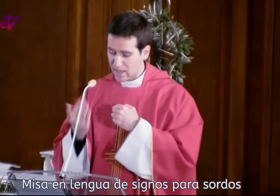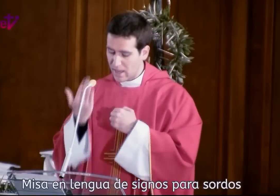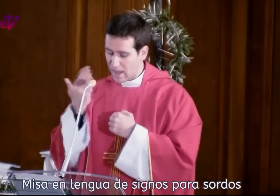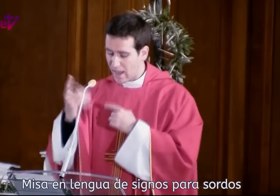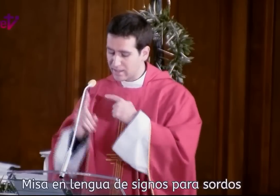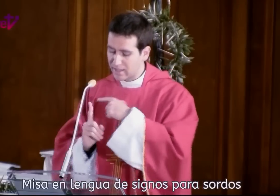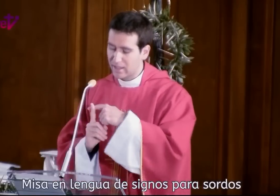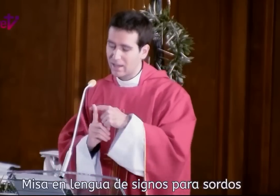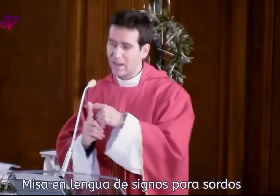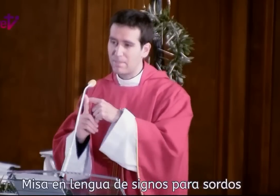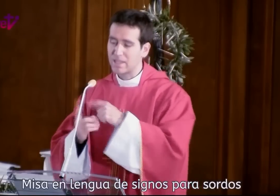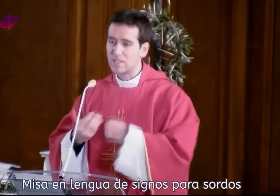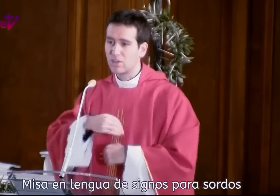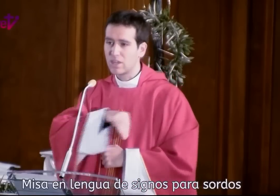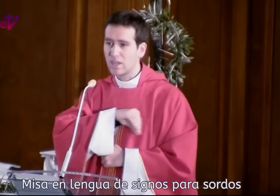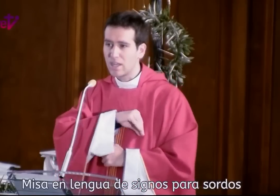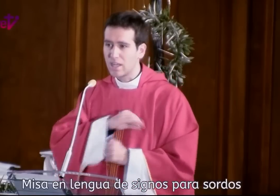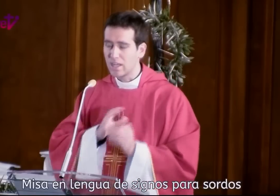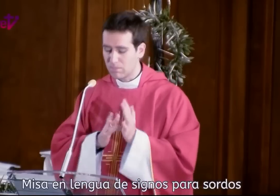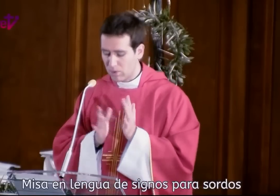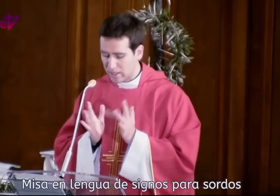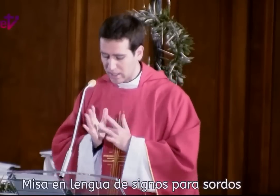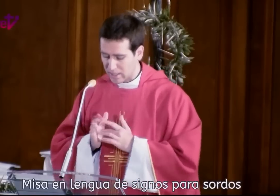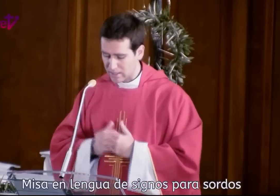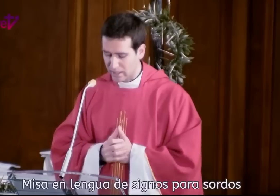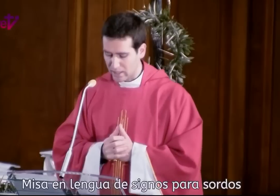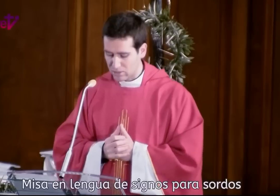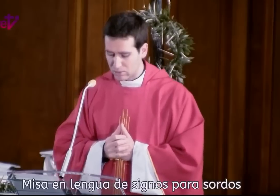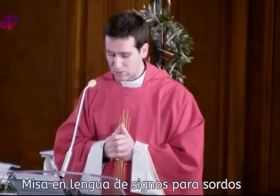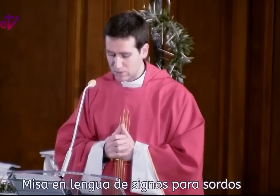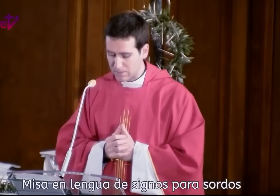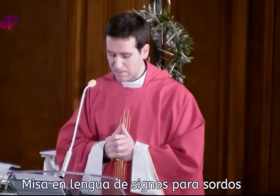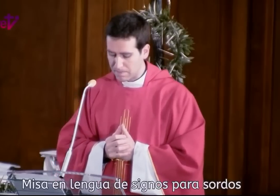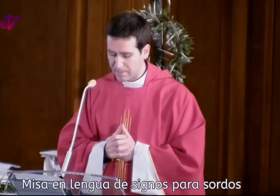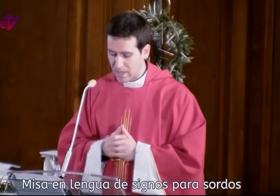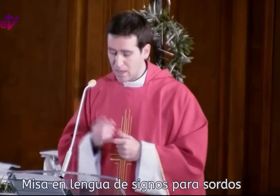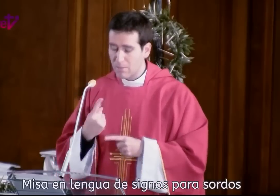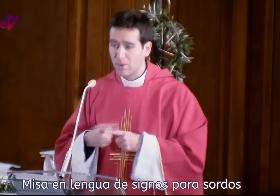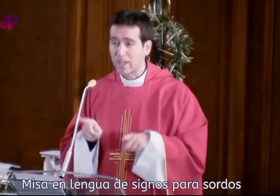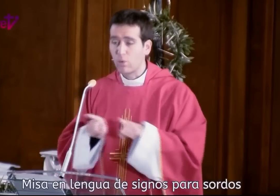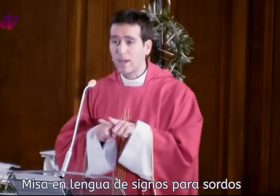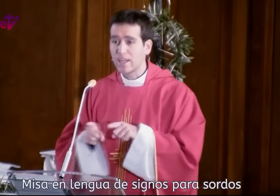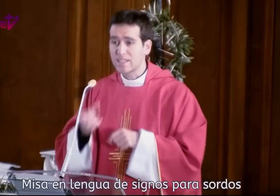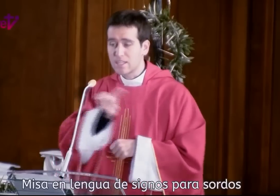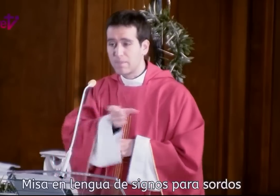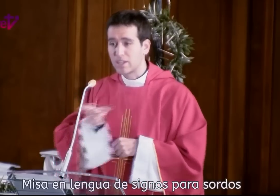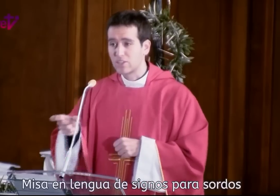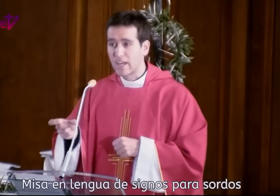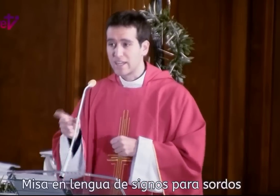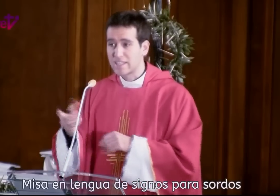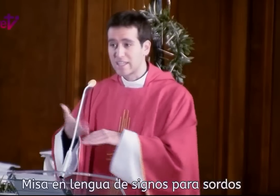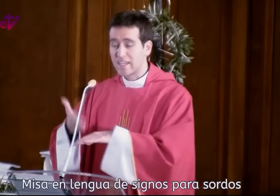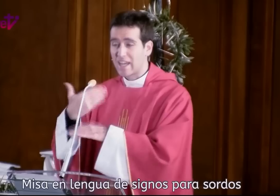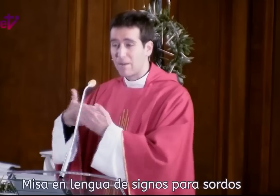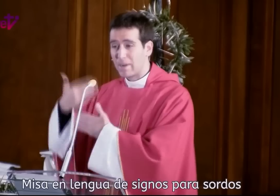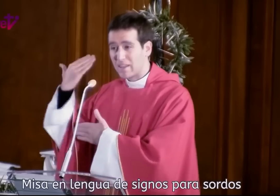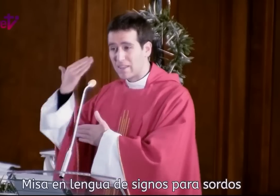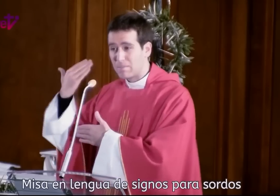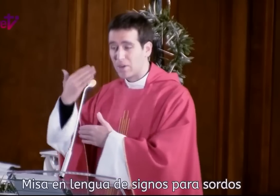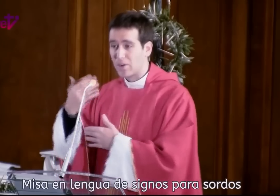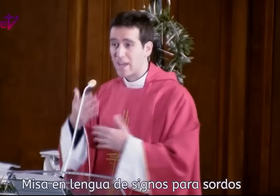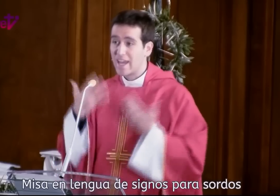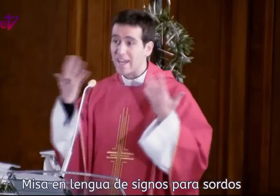indiferentes ante la pasión y muerte de Jesús. Porque igual que esas personas que